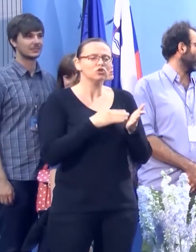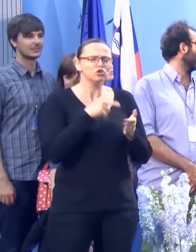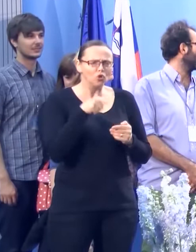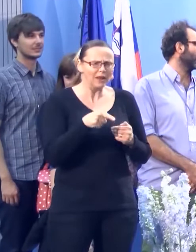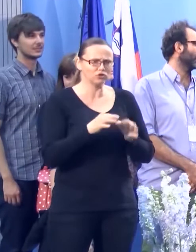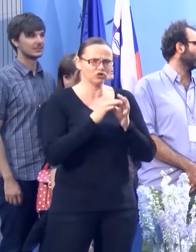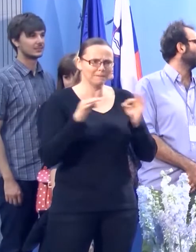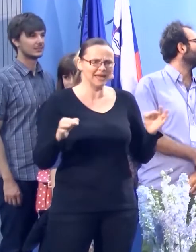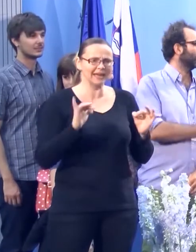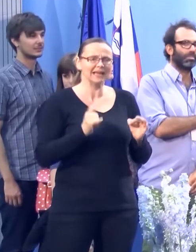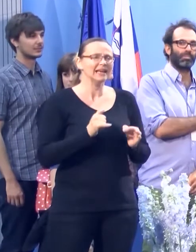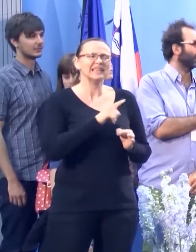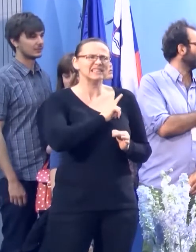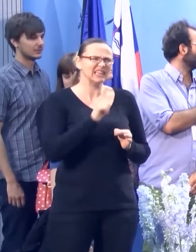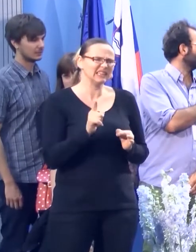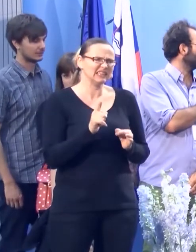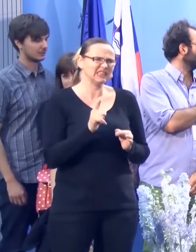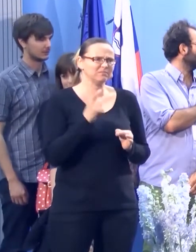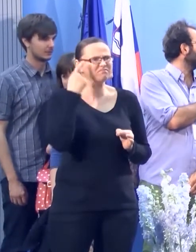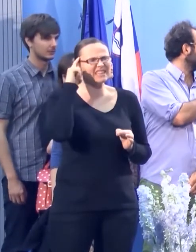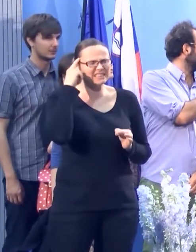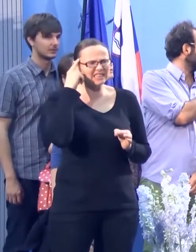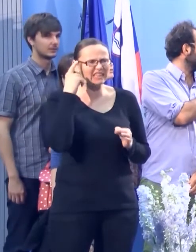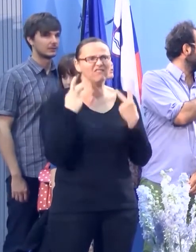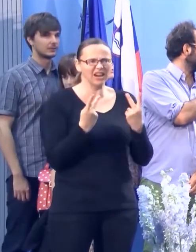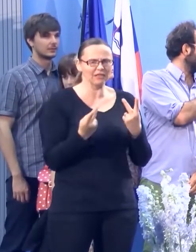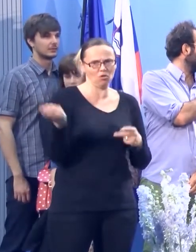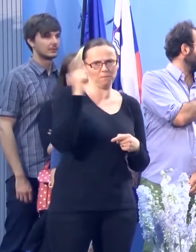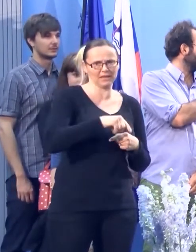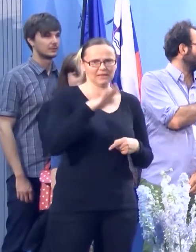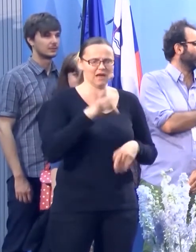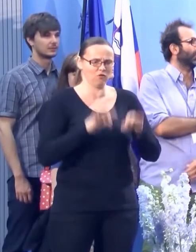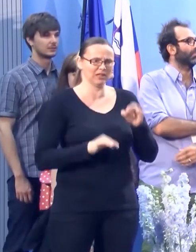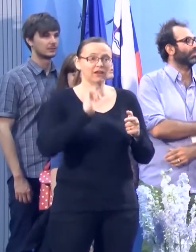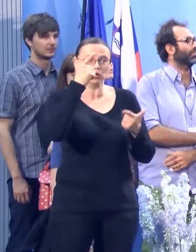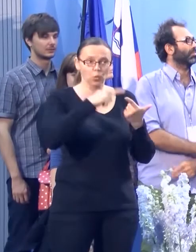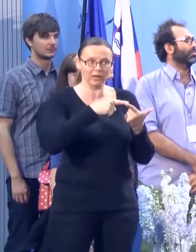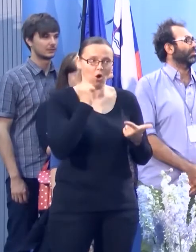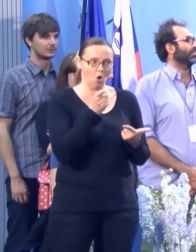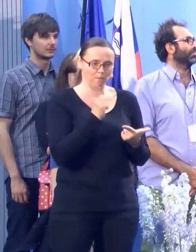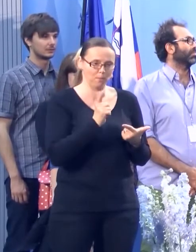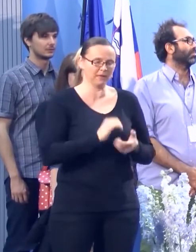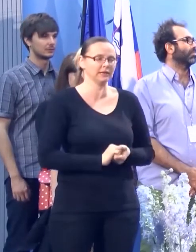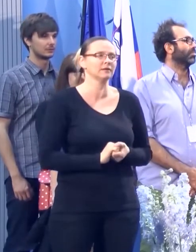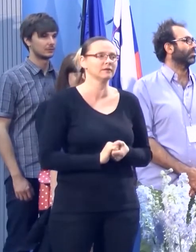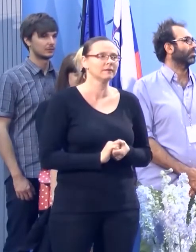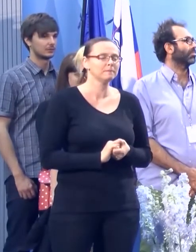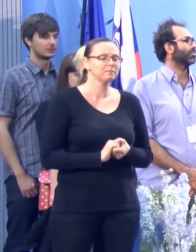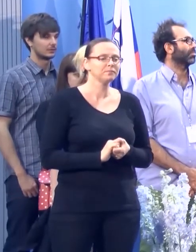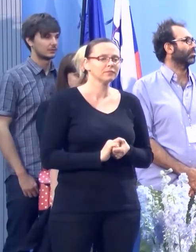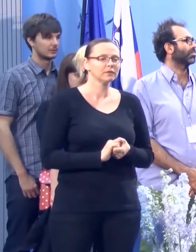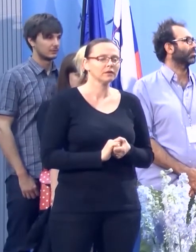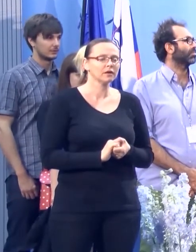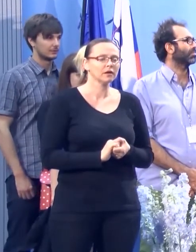v tolikšni meri, da se jim niti ne zdi več vredno iti na volitve. Drugi opomin etablirani slovenski politiki pa